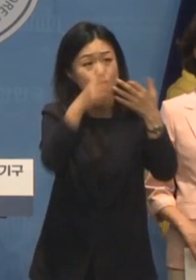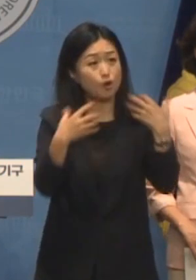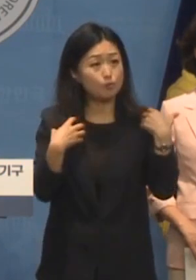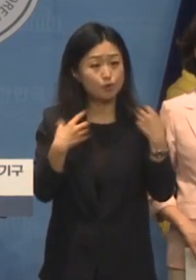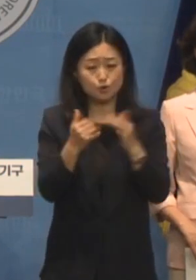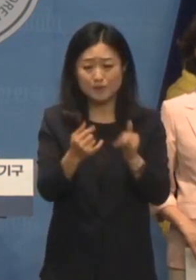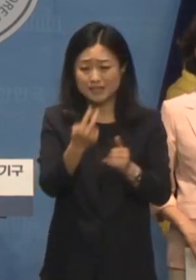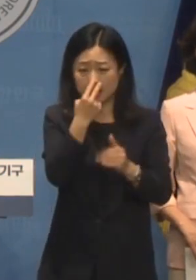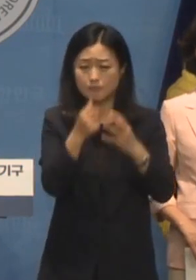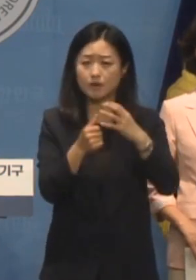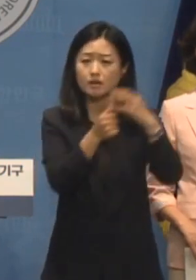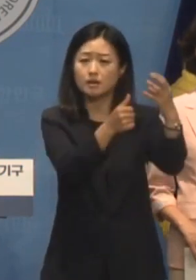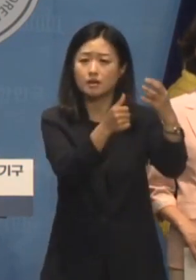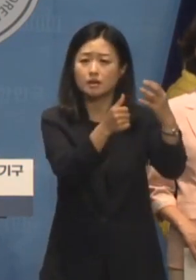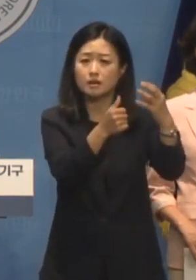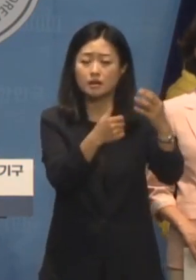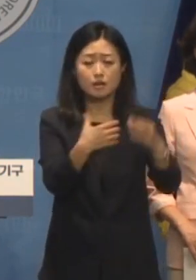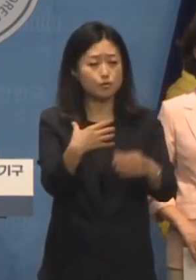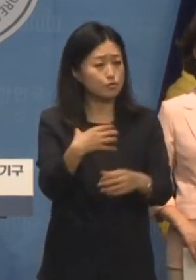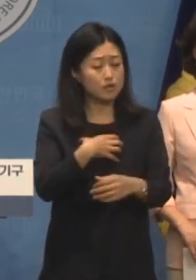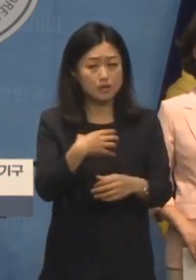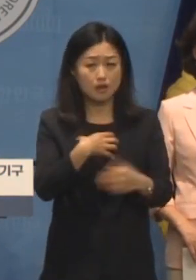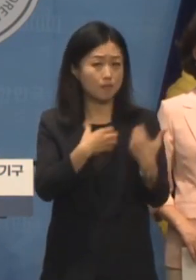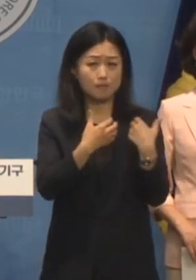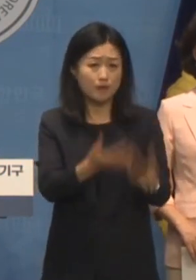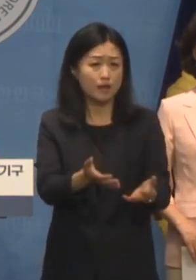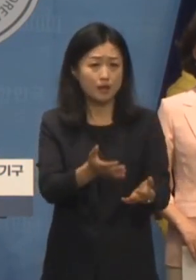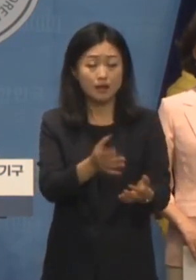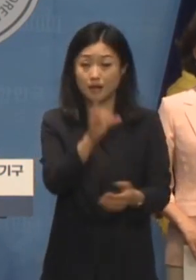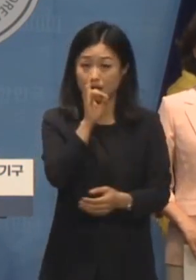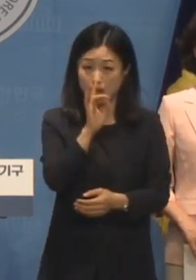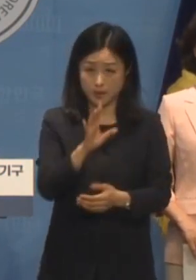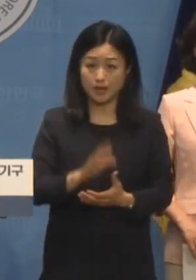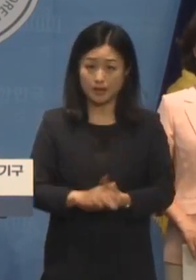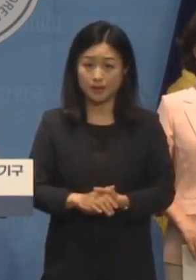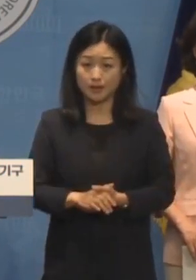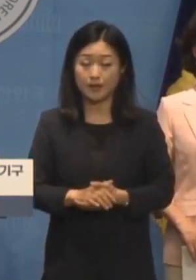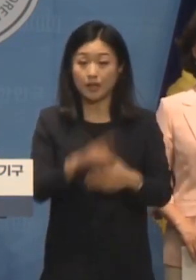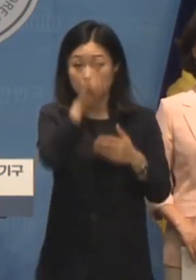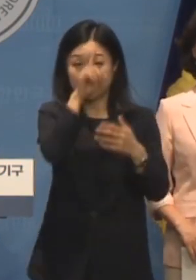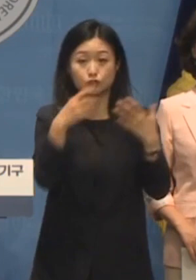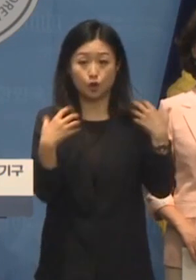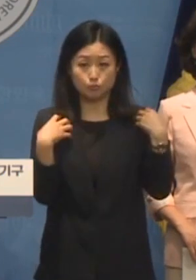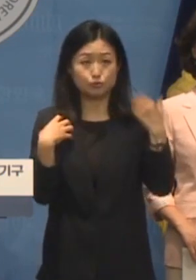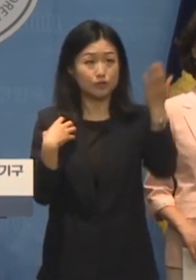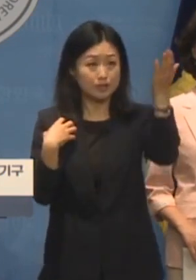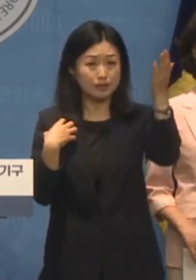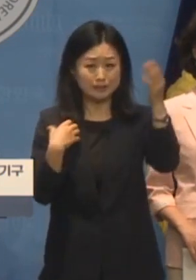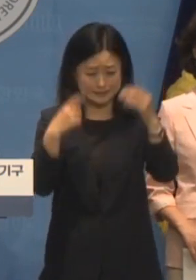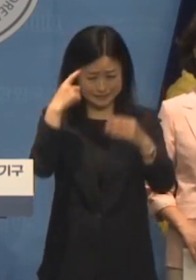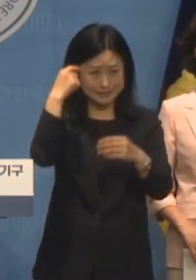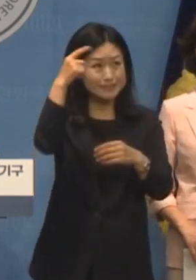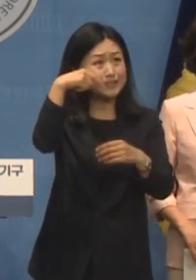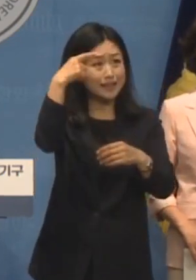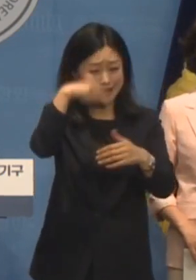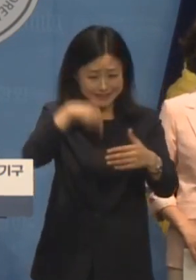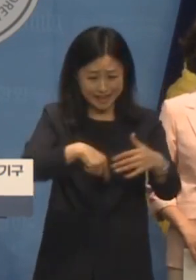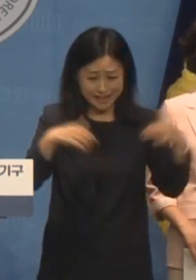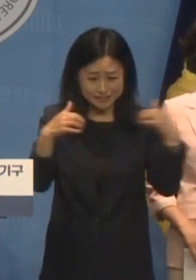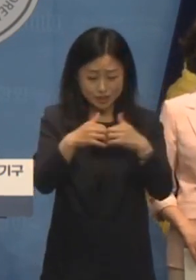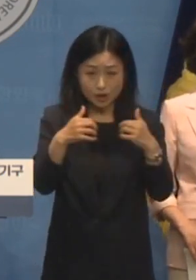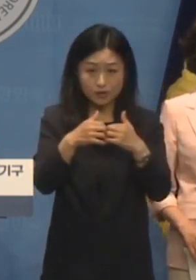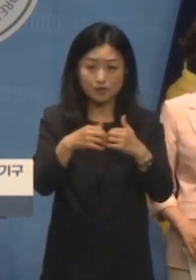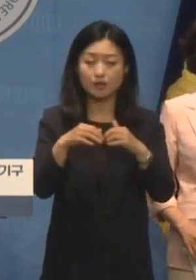국민 생명 위협하는 것을 더는 방치해서 안 됩니다 정부가 시작한 정신나간 내전을 국회가